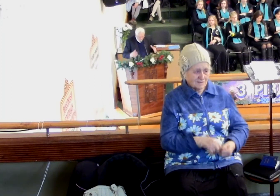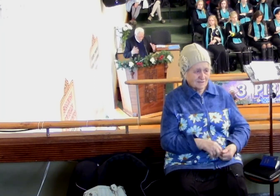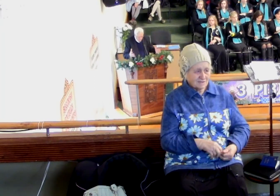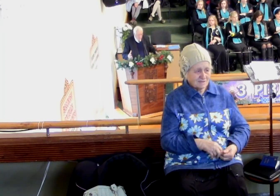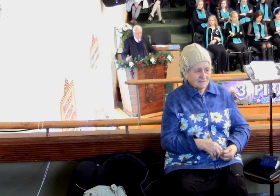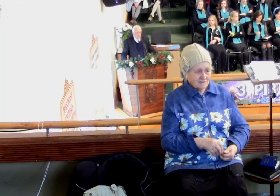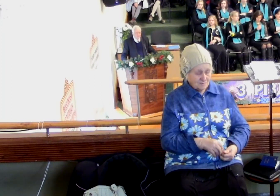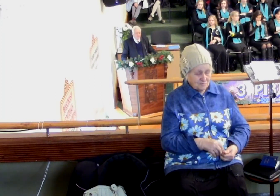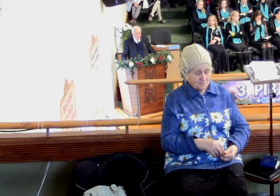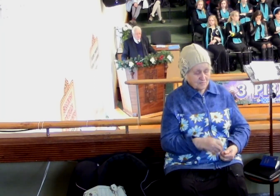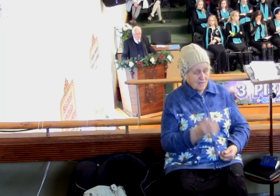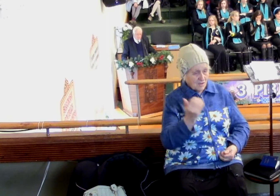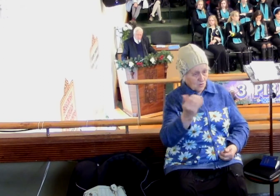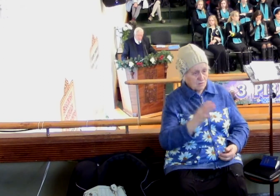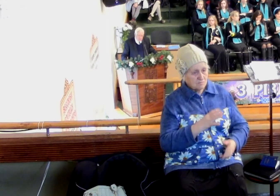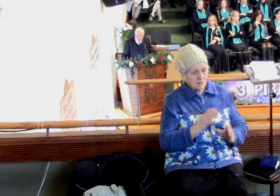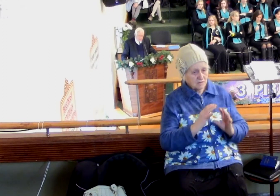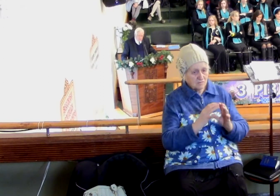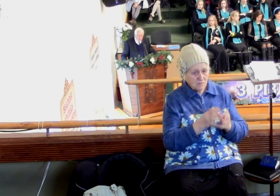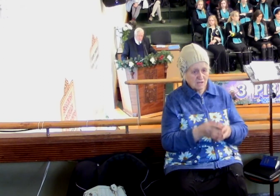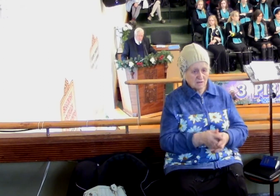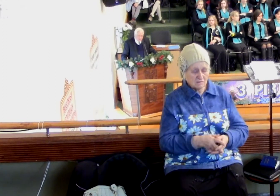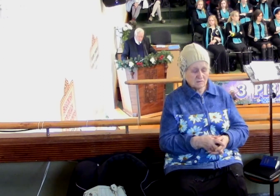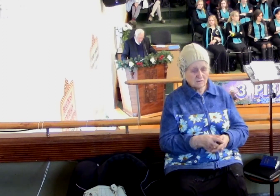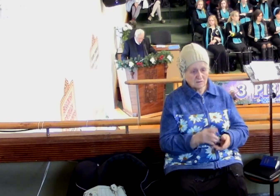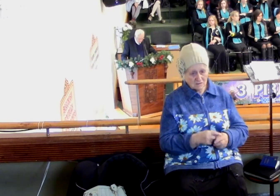он был в мире. Это факт.